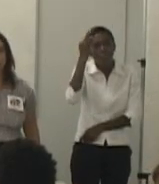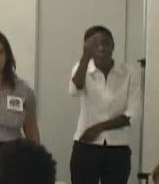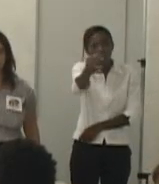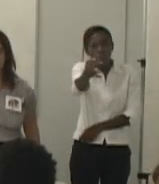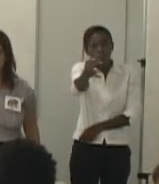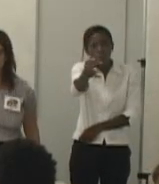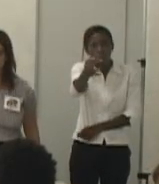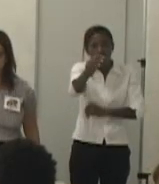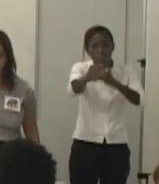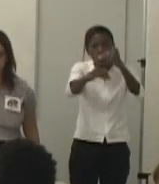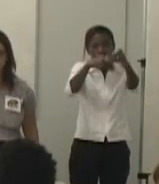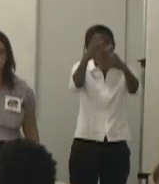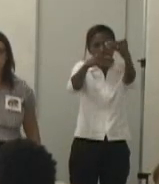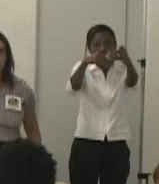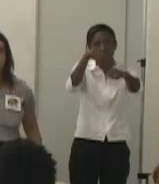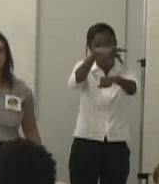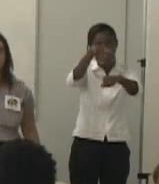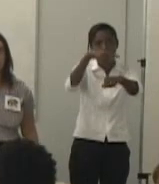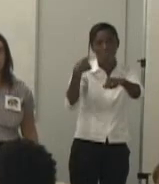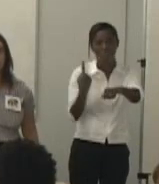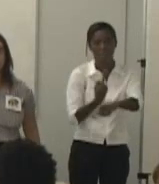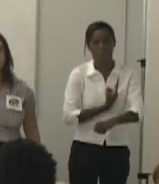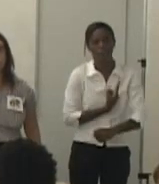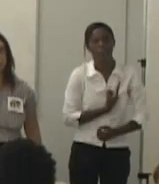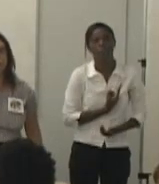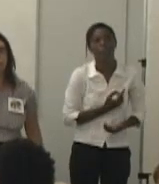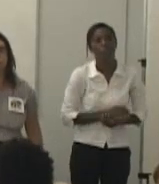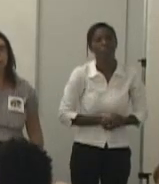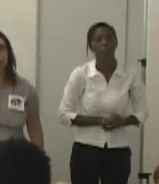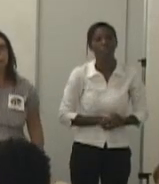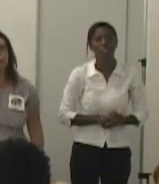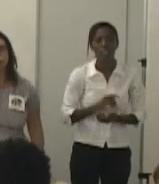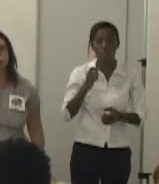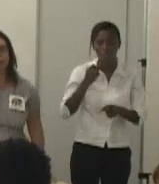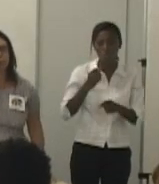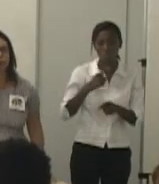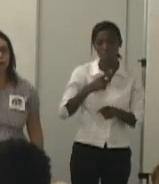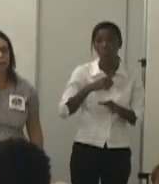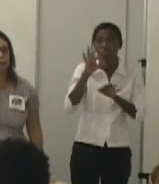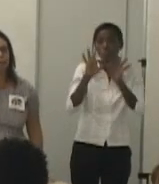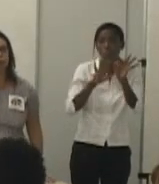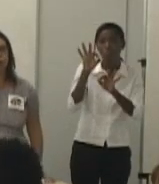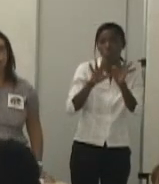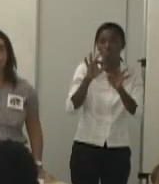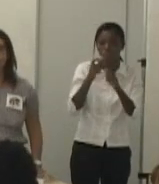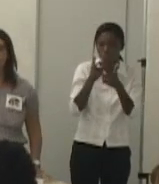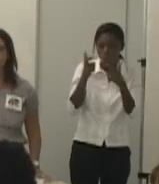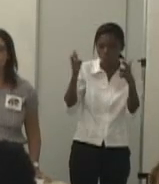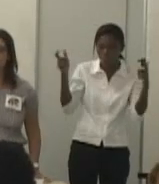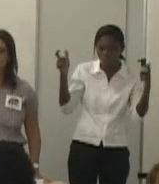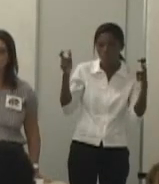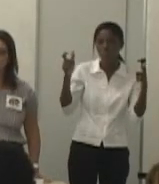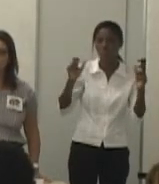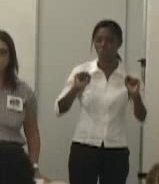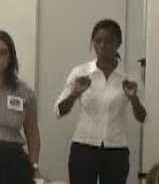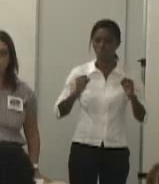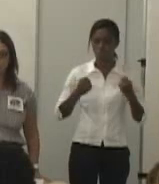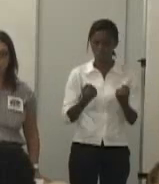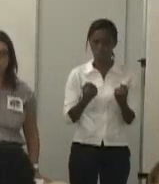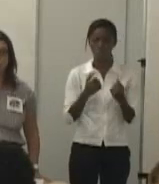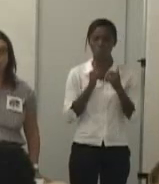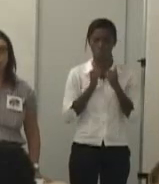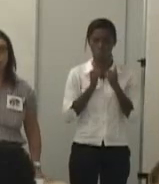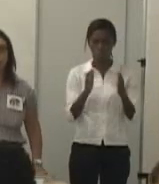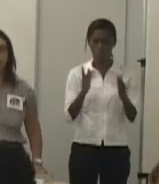no avanço da nossa nação então o projeto de reestruturação das universidades federais foi defendido por nós desde o